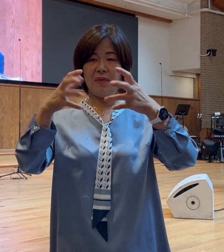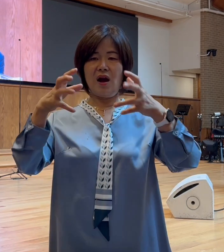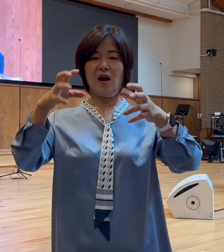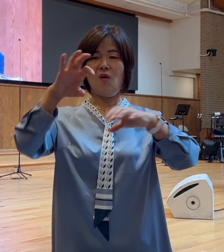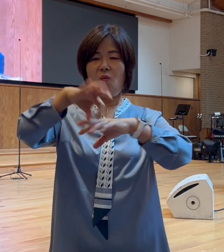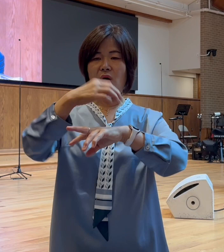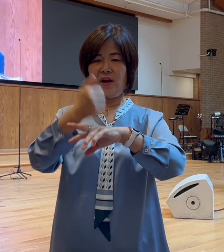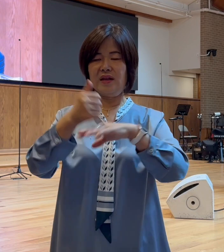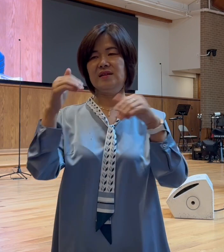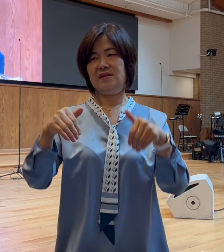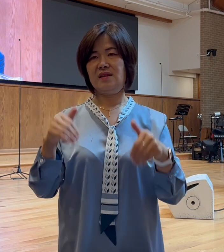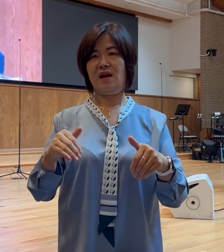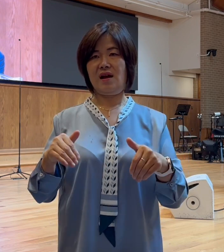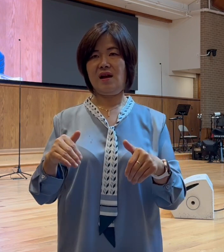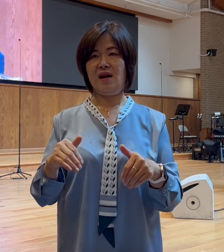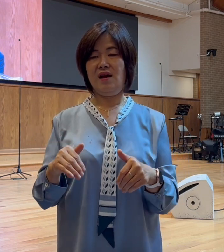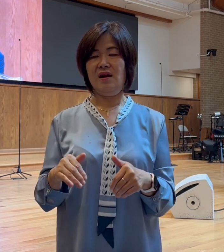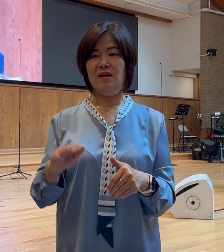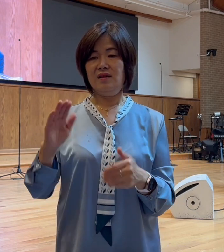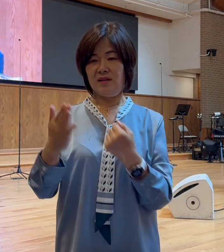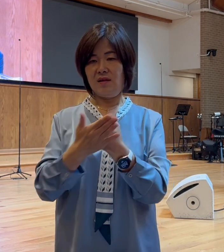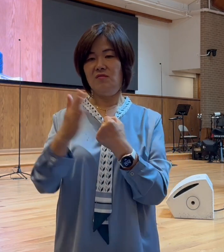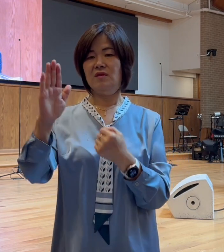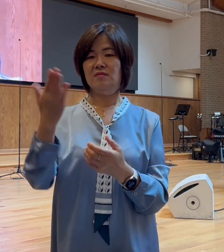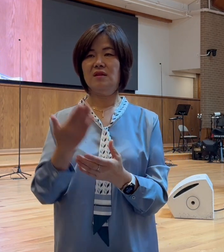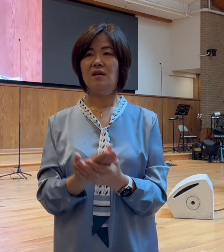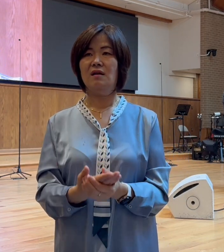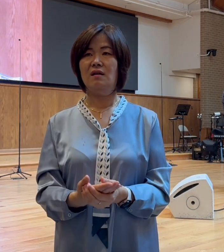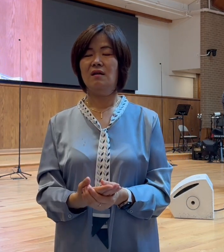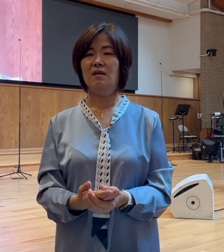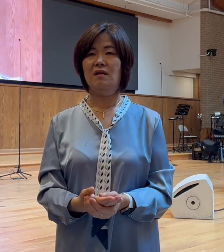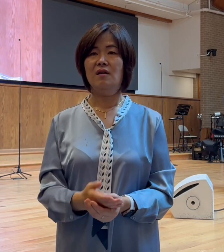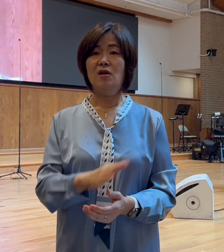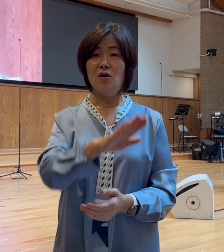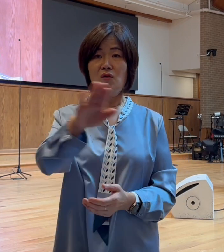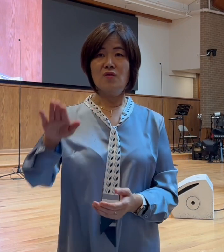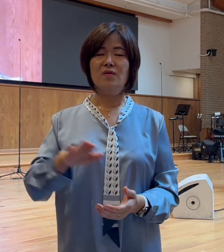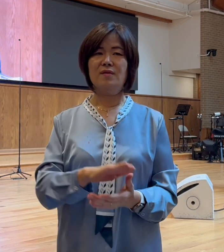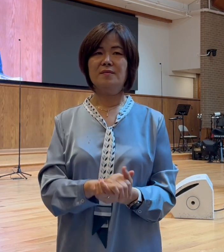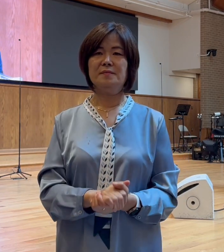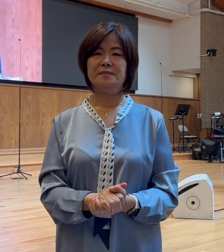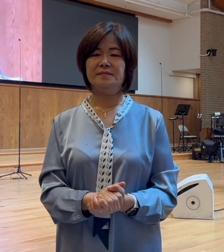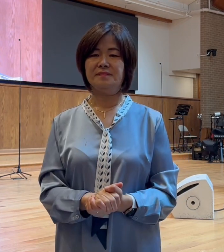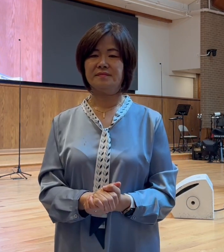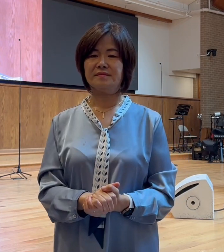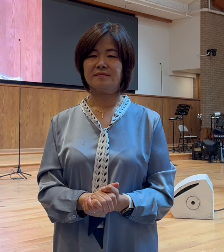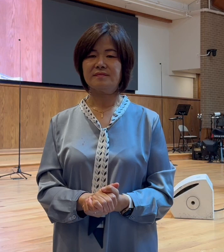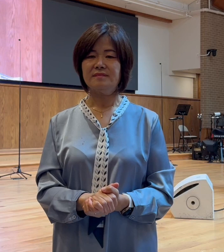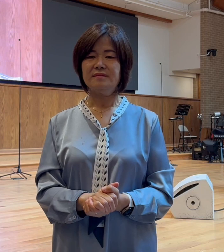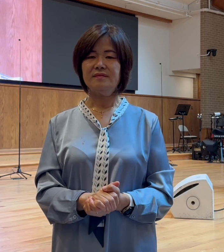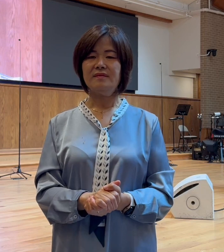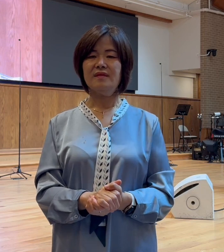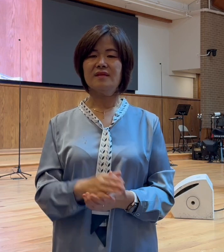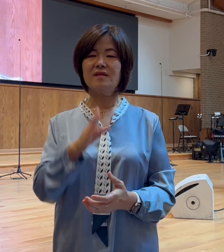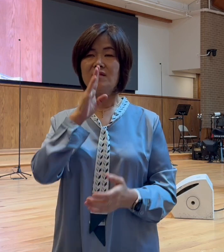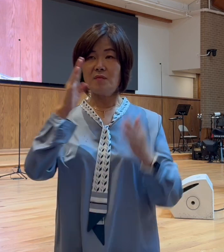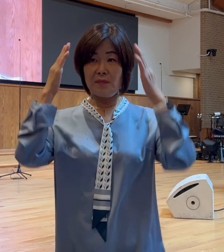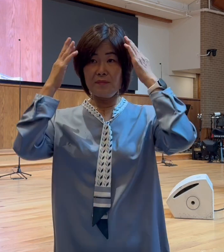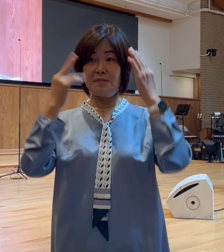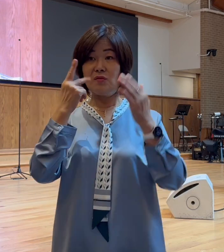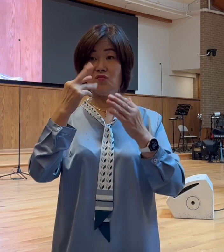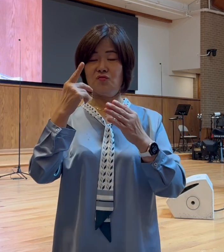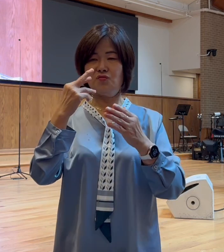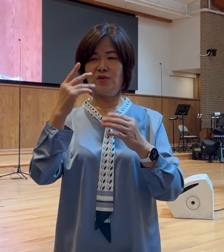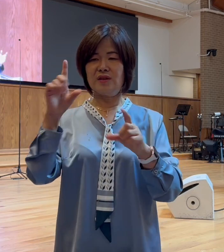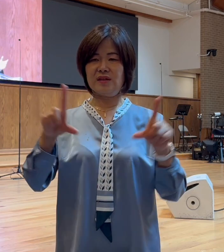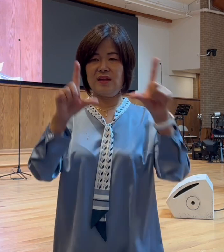왕의 신하의 집에. 그렇기 때문에 우리 아마 한인 디아스포라 우리